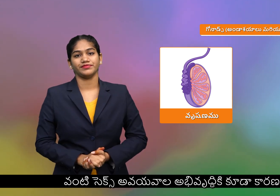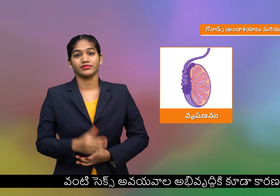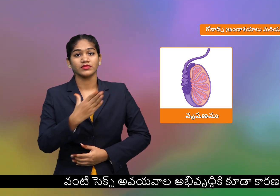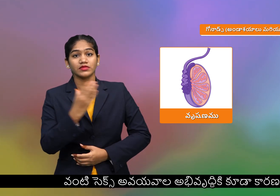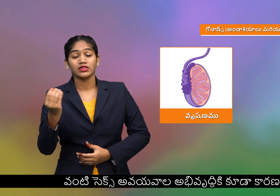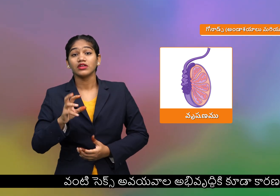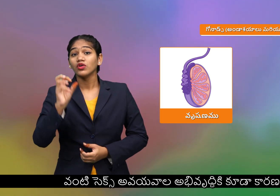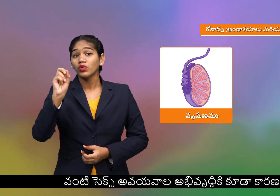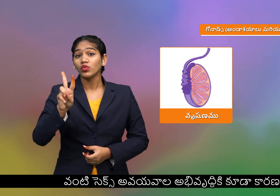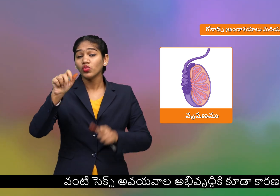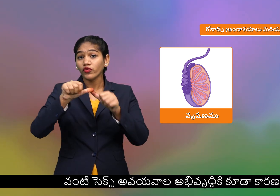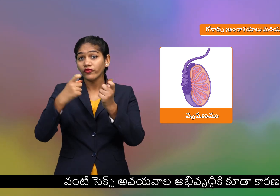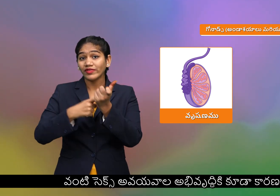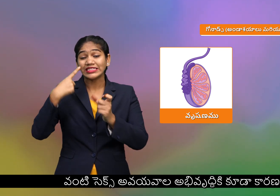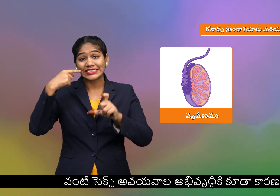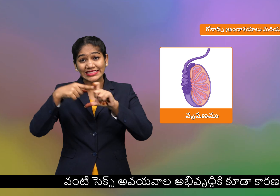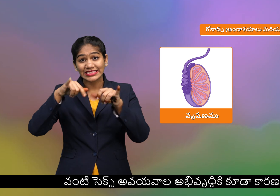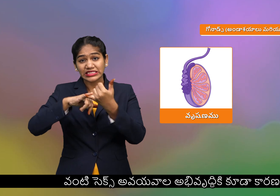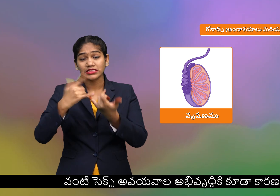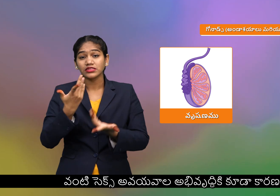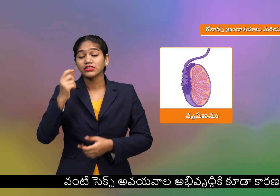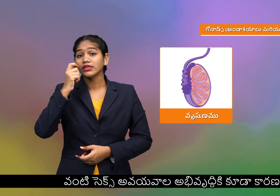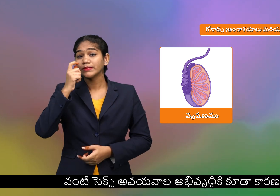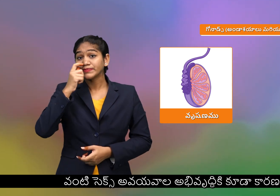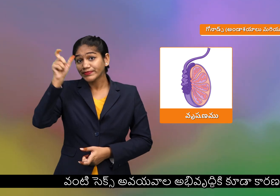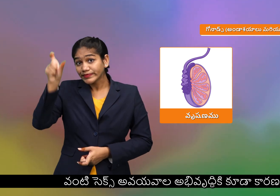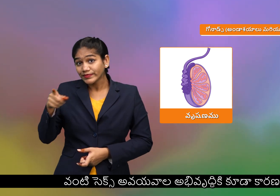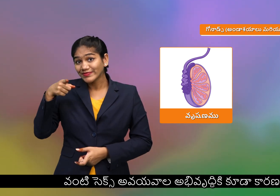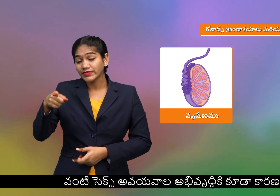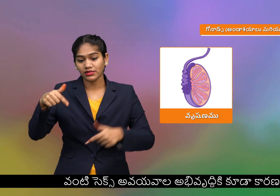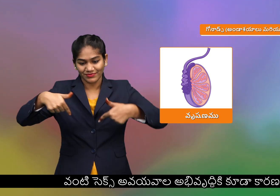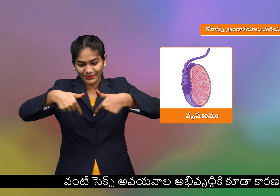వంటి సెక్స్ అవయవాల అభివృద్ధికి కూడా కారణమవుతాయి.